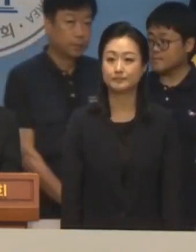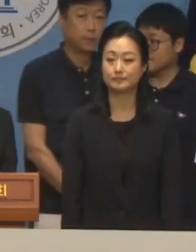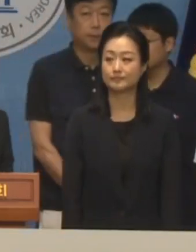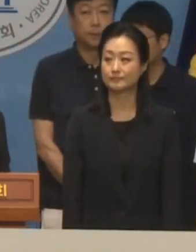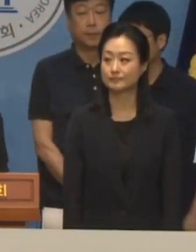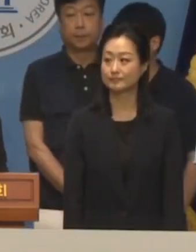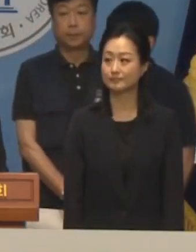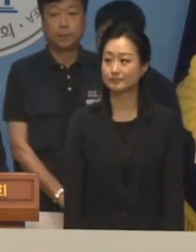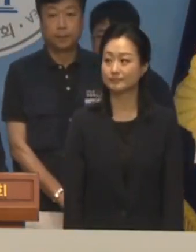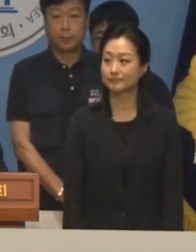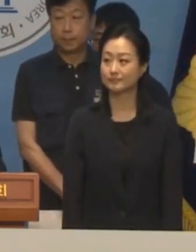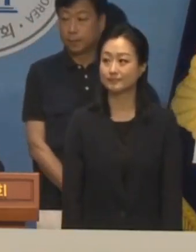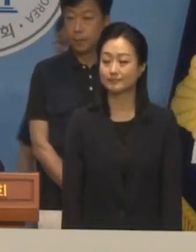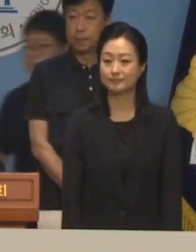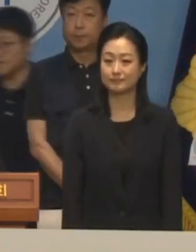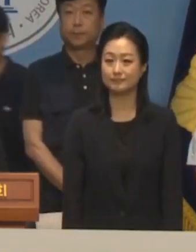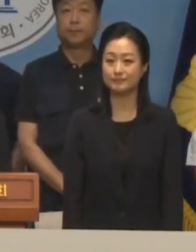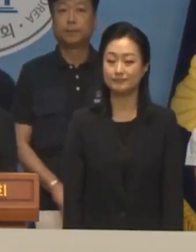뒤에 쓰도 되고 옆에 쓰도 되고.